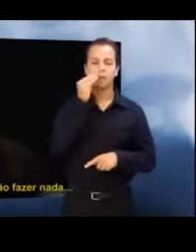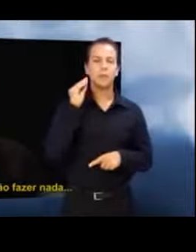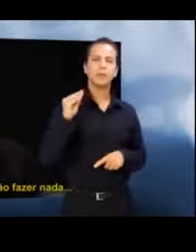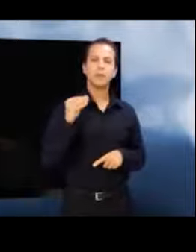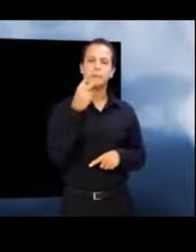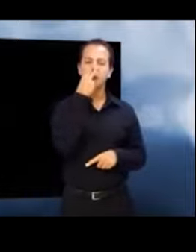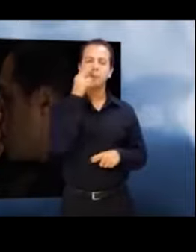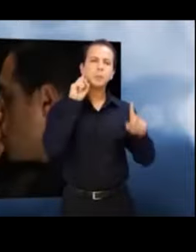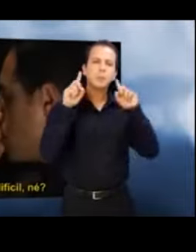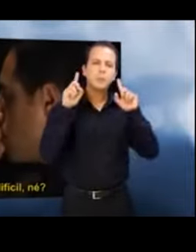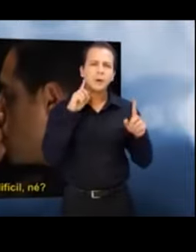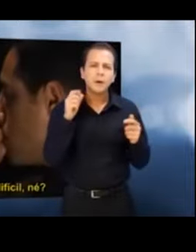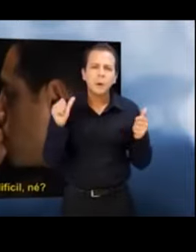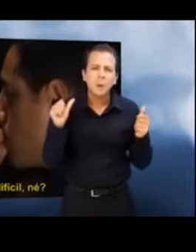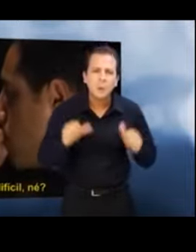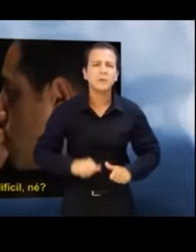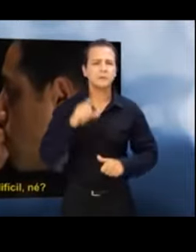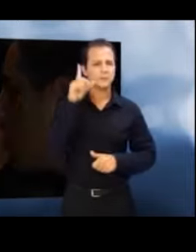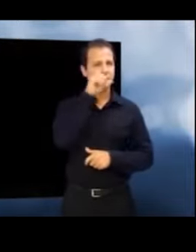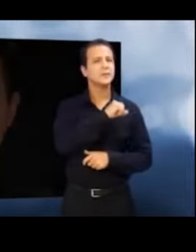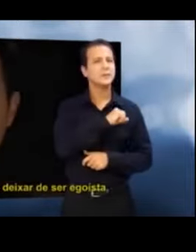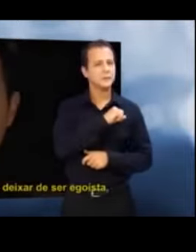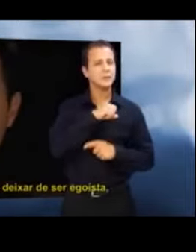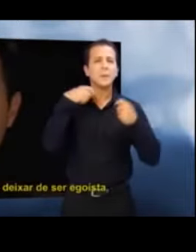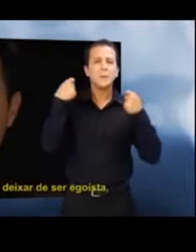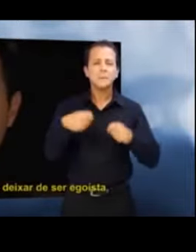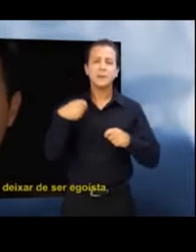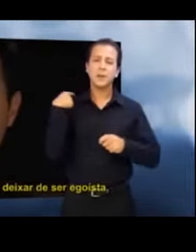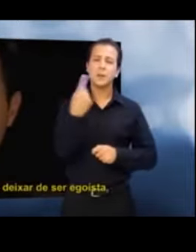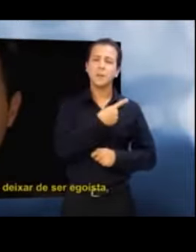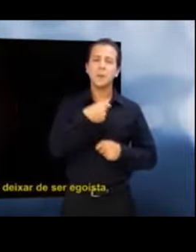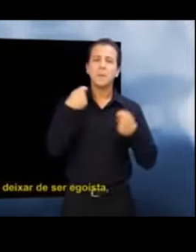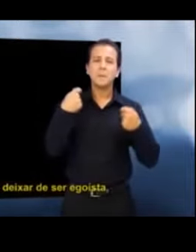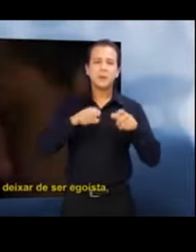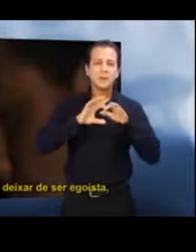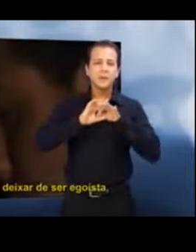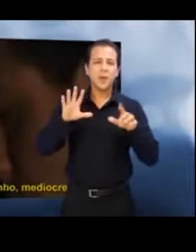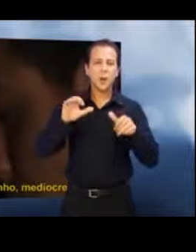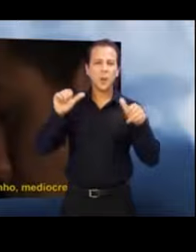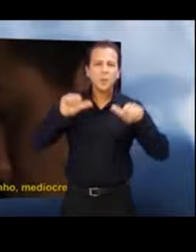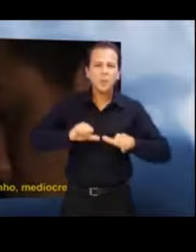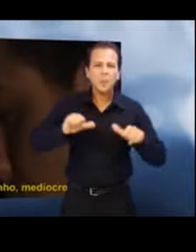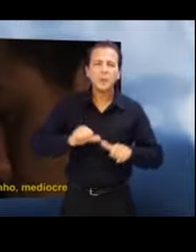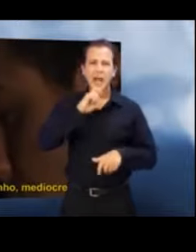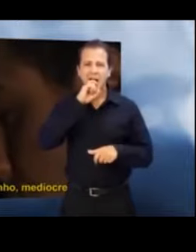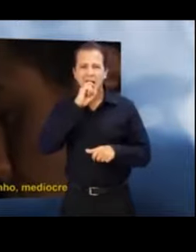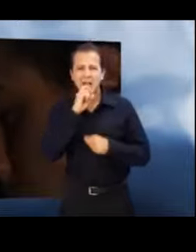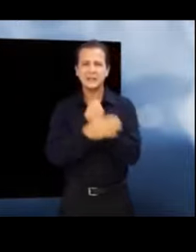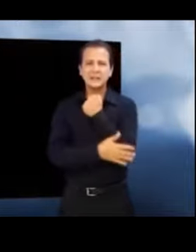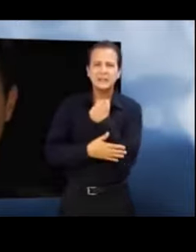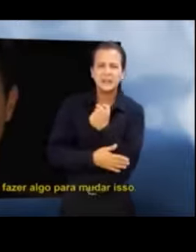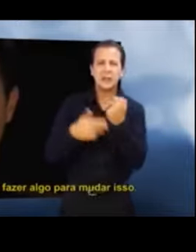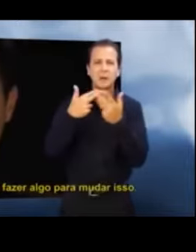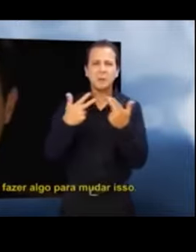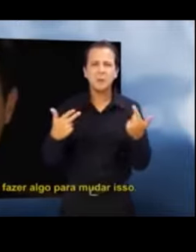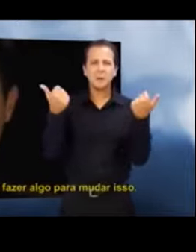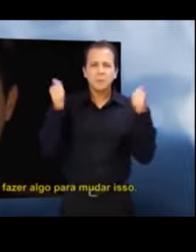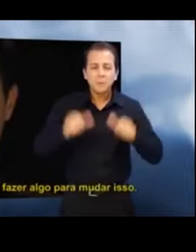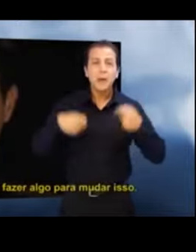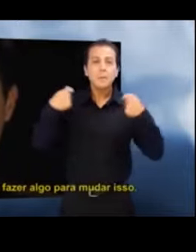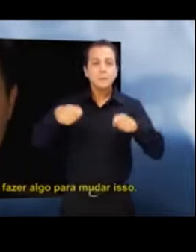não fazer nada, é difícil, né? A gente tem que deixar de ser egoísta, mesquinho, medíocre, porque